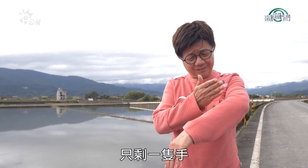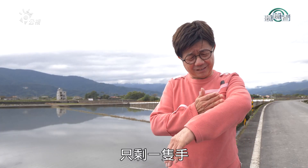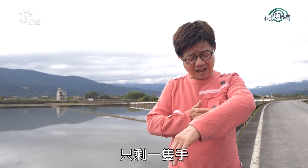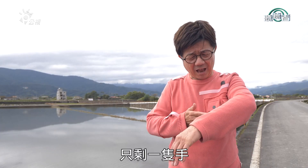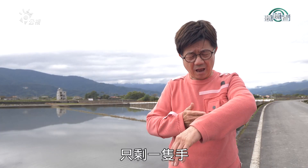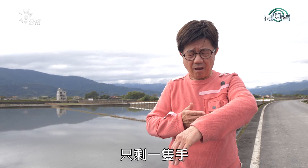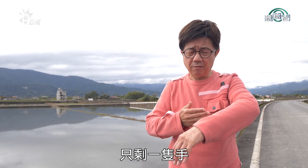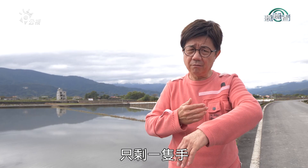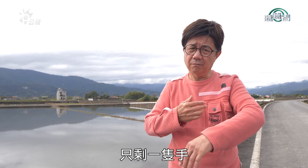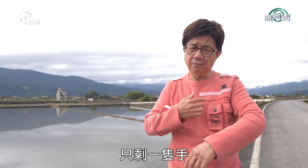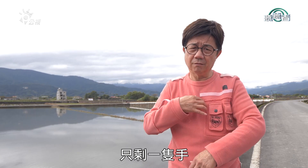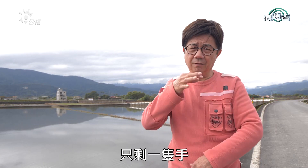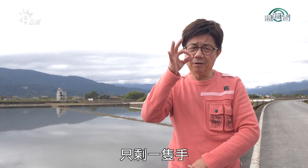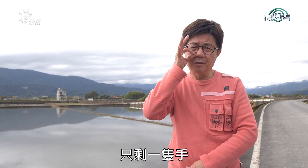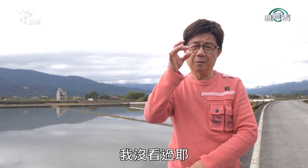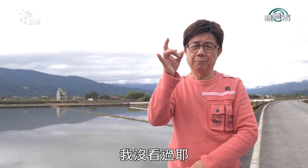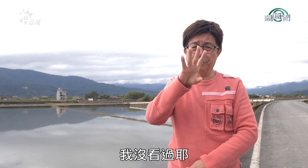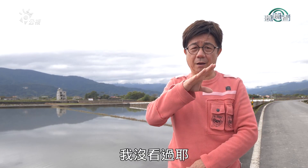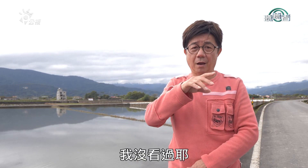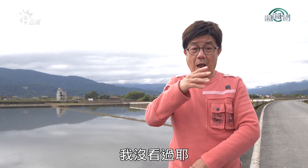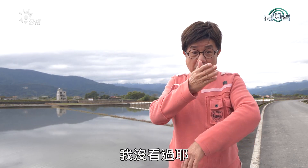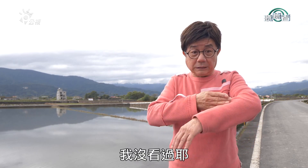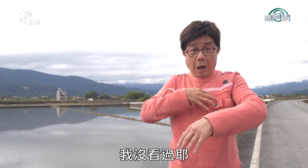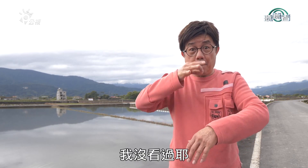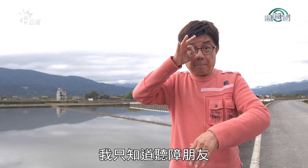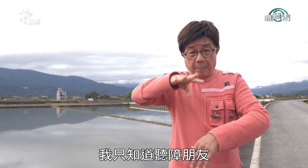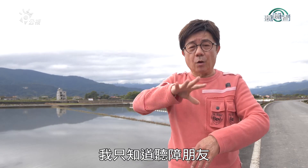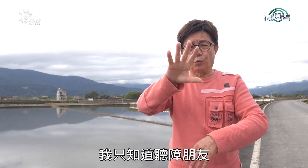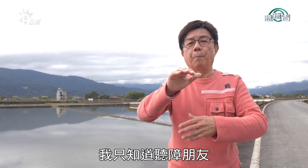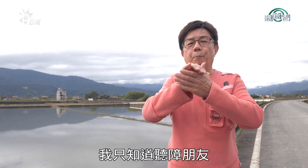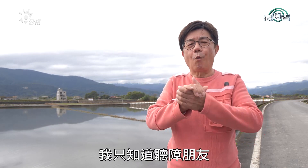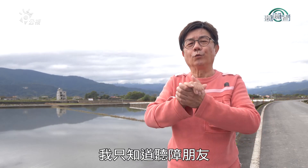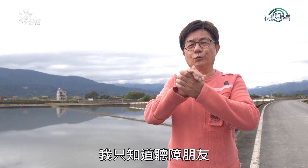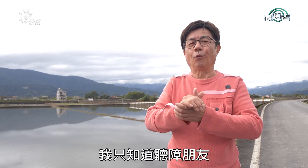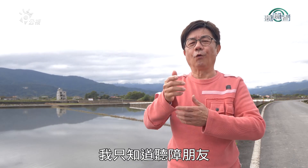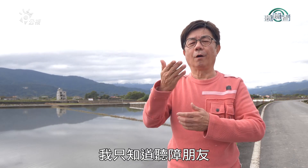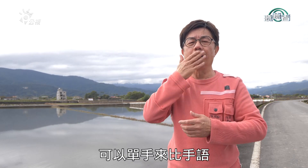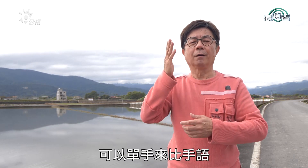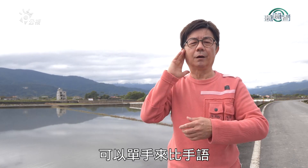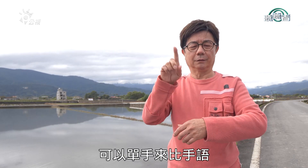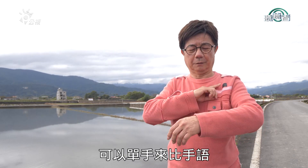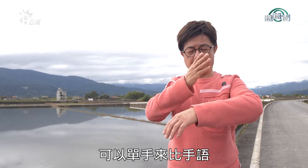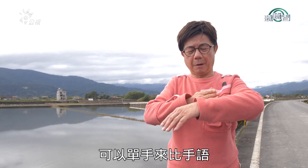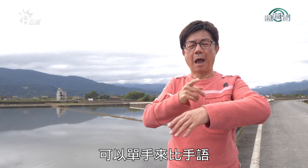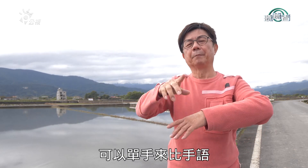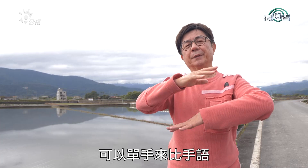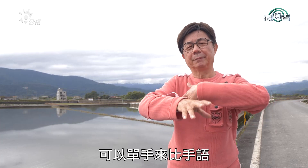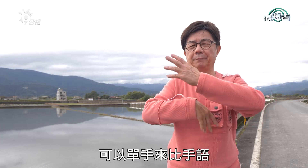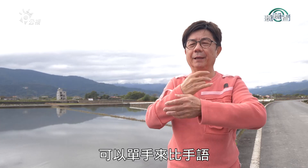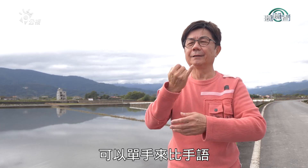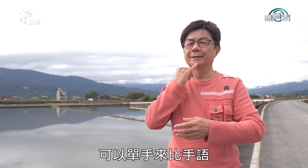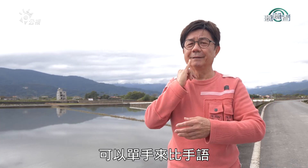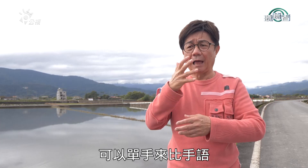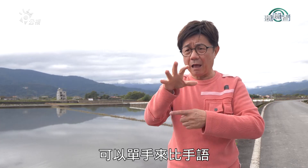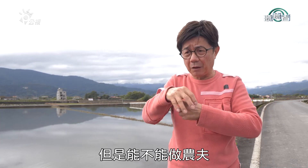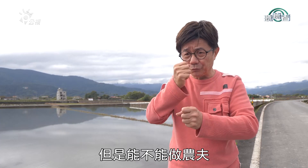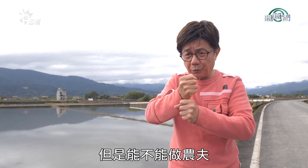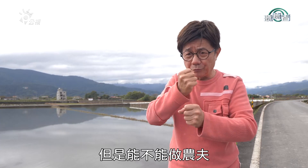只剩一只手，我没看过哎，我只知道听障朋友可以单手来比手语，但是能不